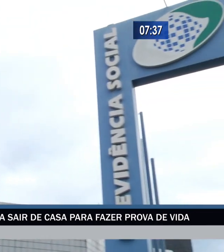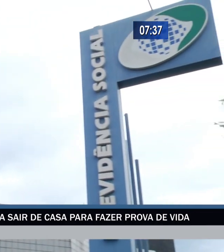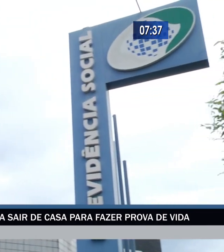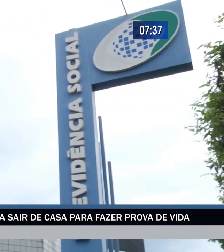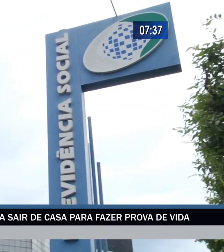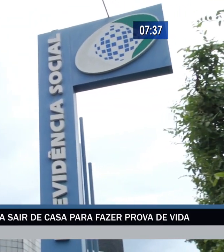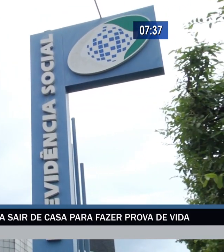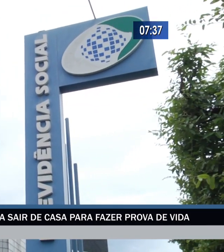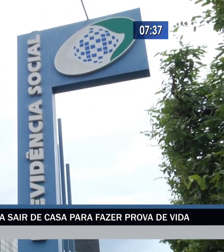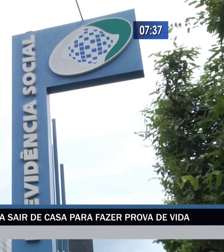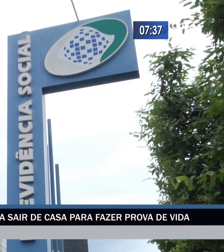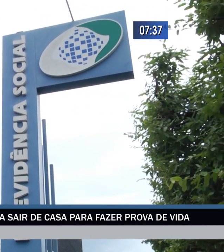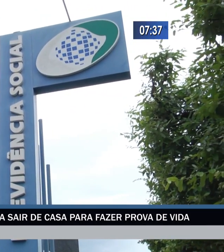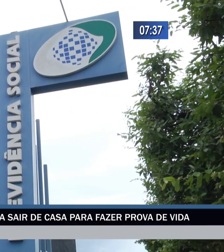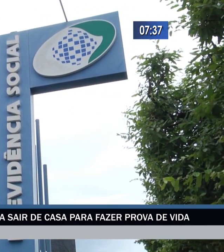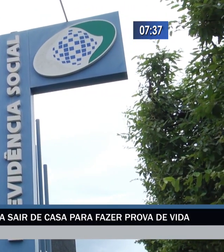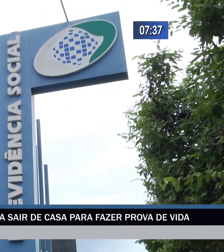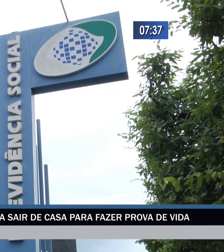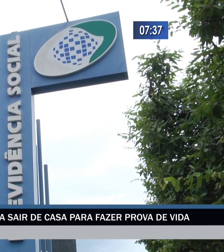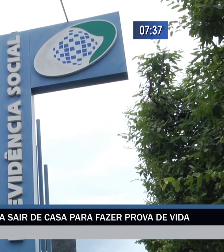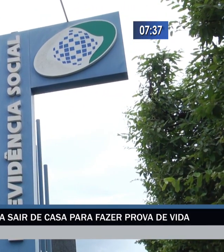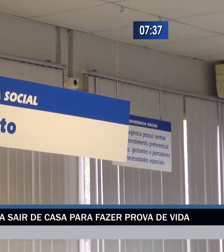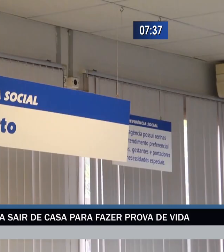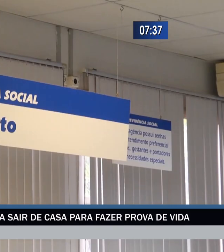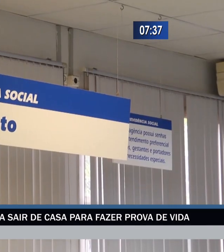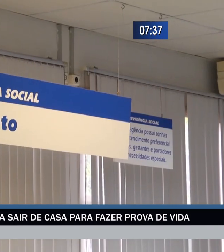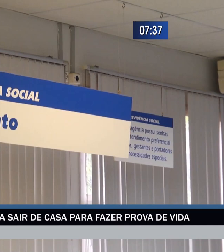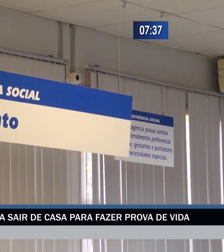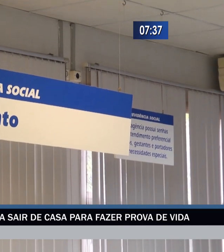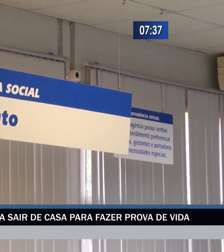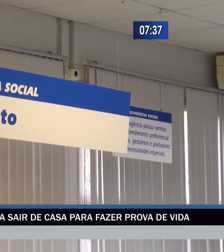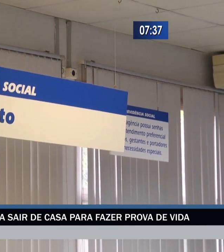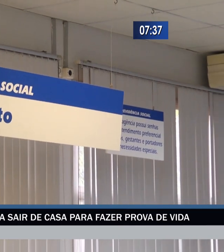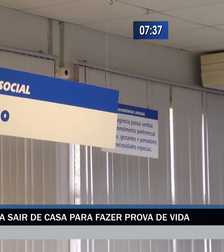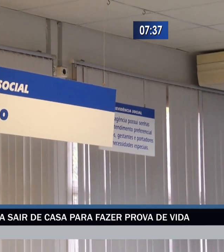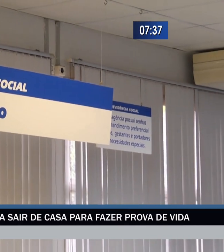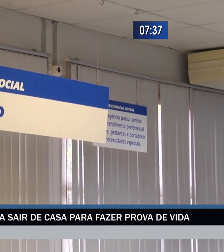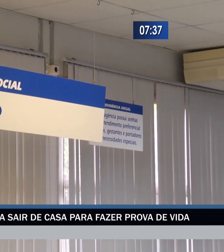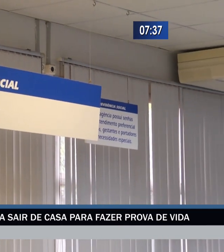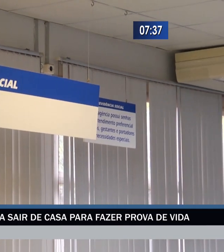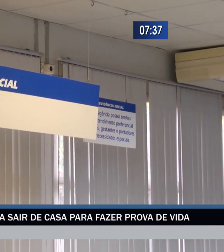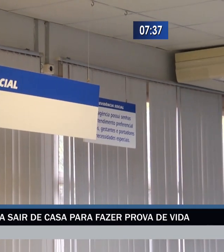bloqueio de pagamento de benefícios por falta de comprovação de vida fica suspenso